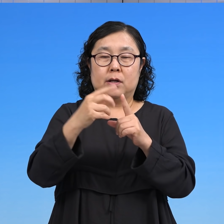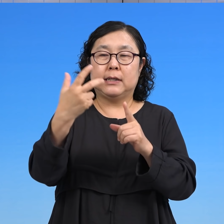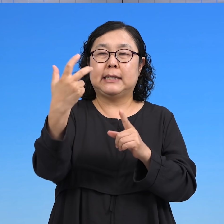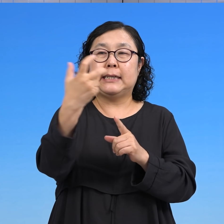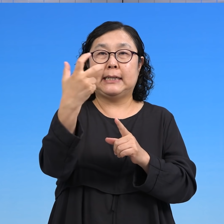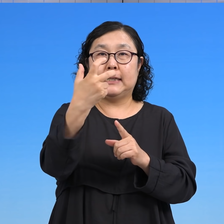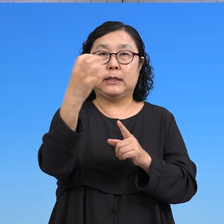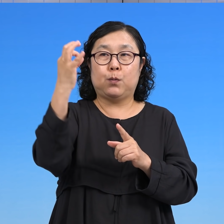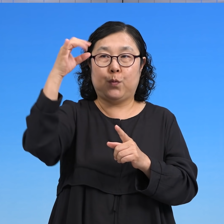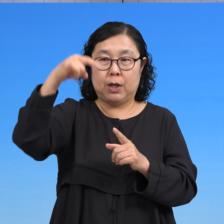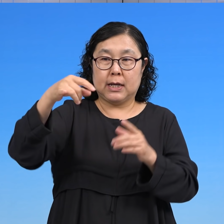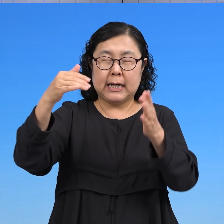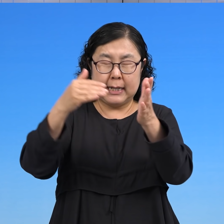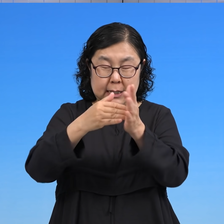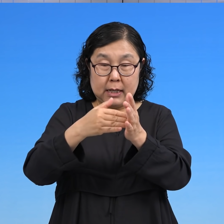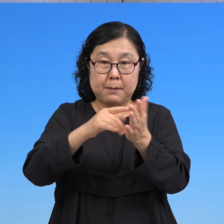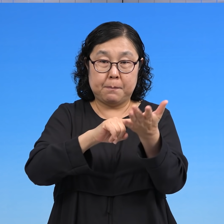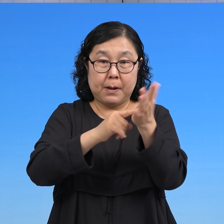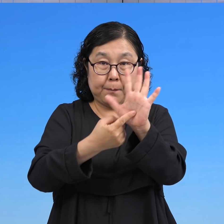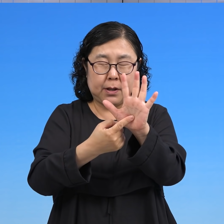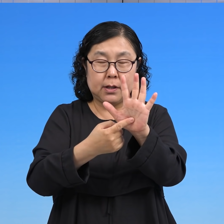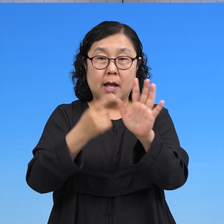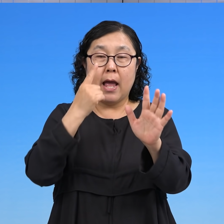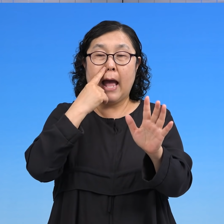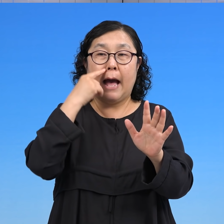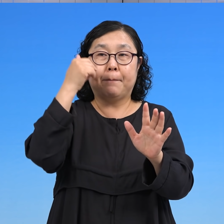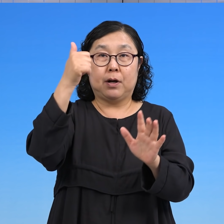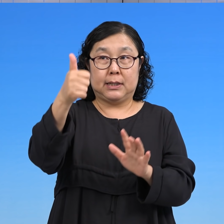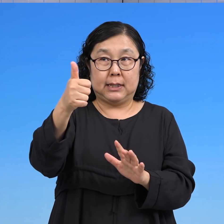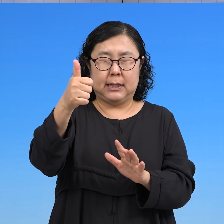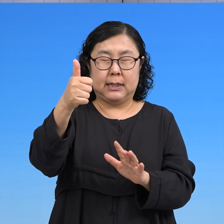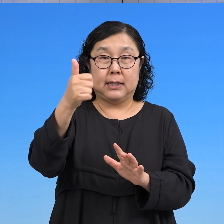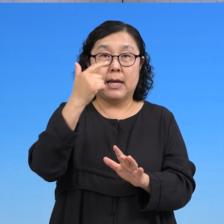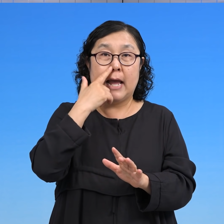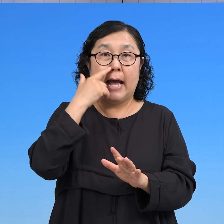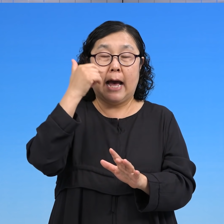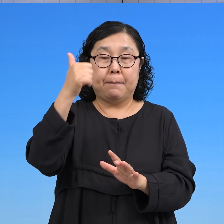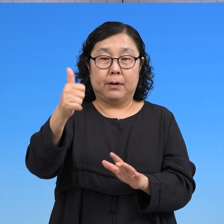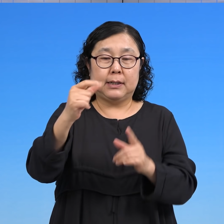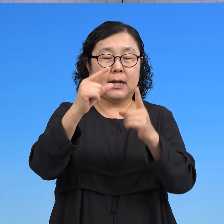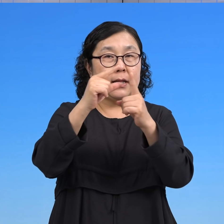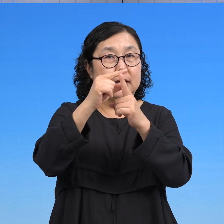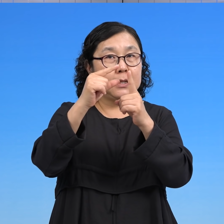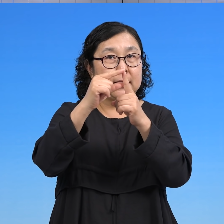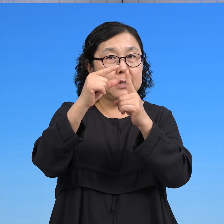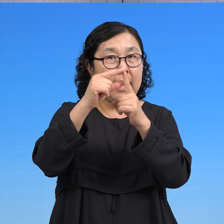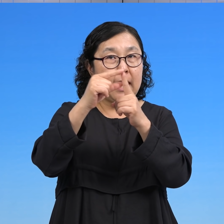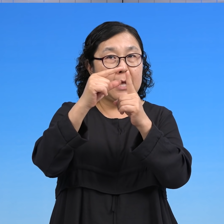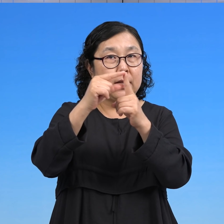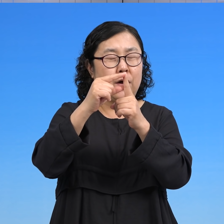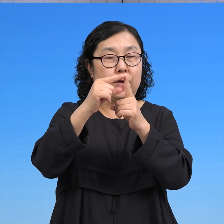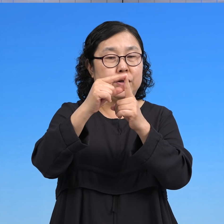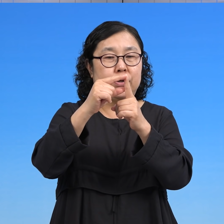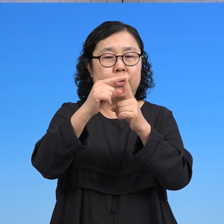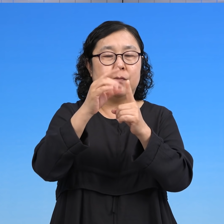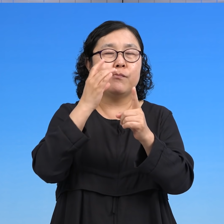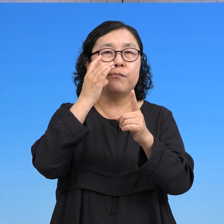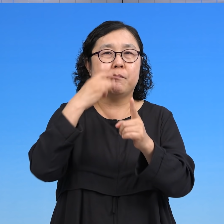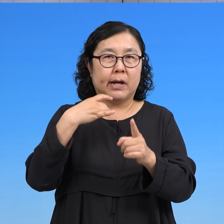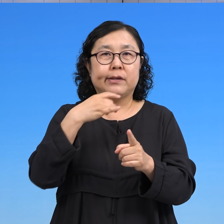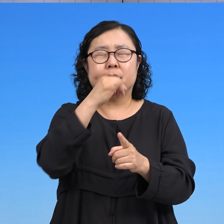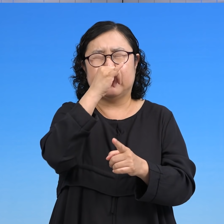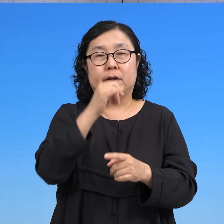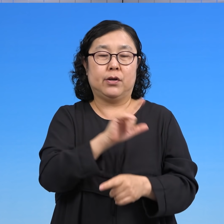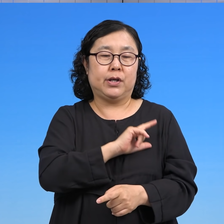70위까지를 발표를 했는데요, 놀랍게도 아버지를 뜻하는 father이라는 단어가